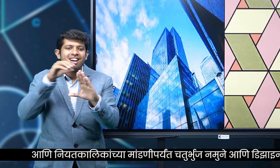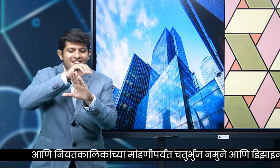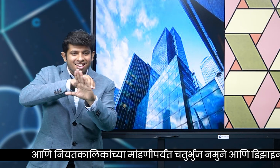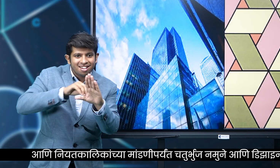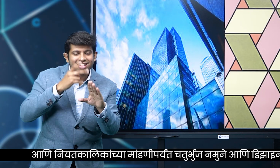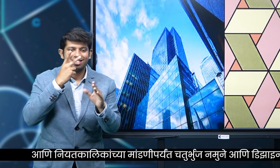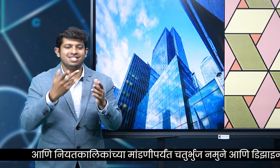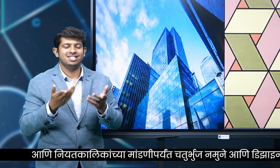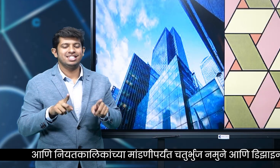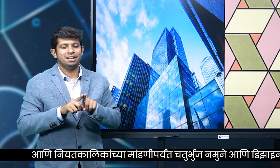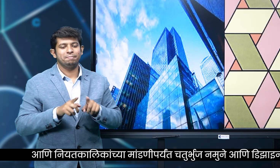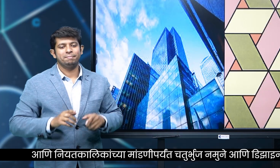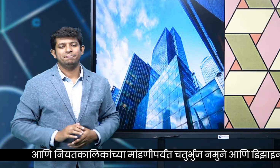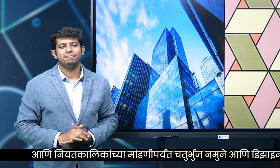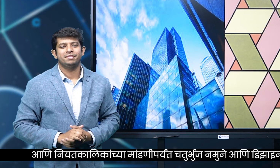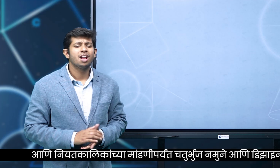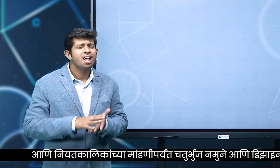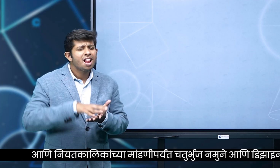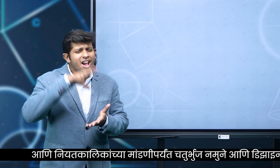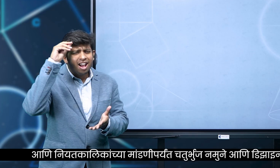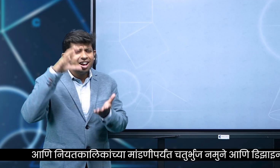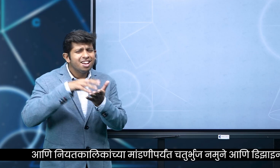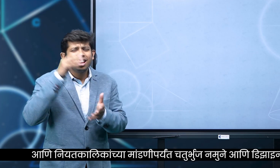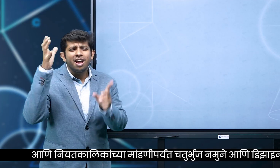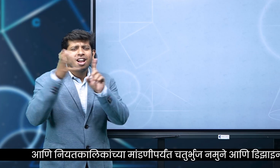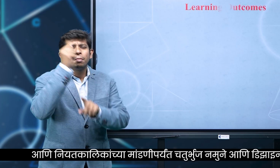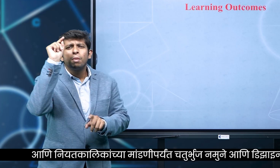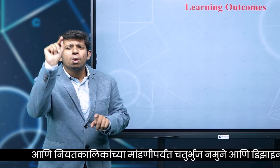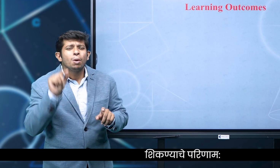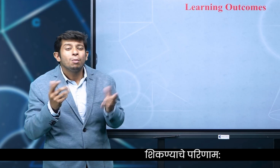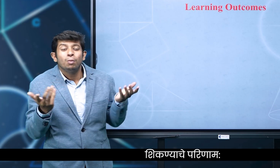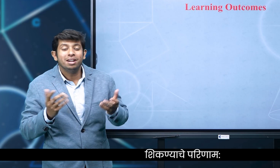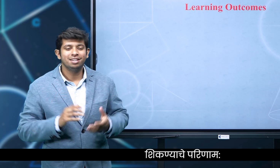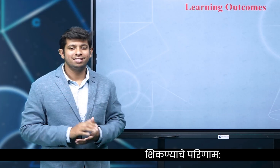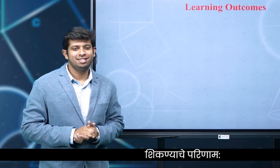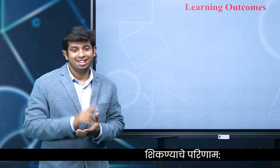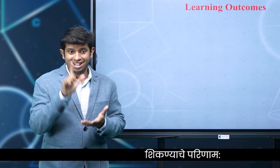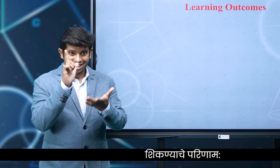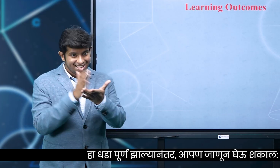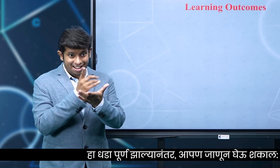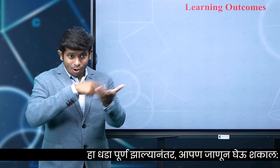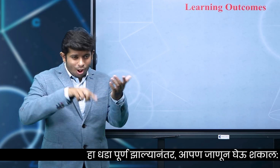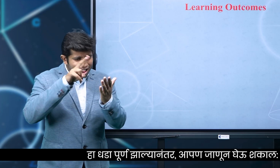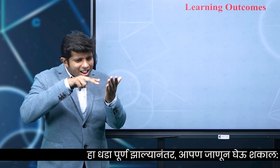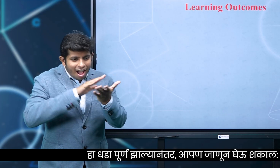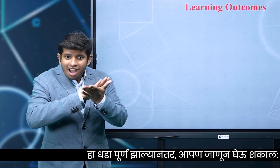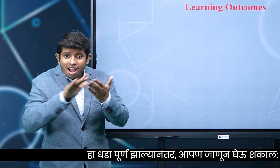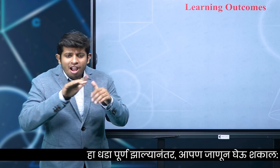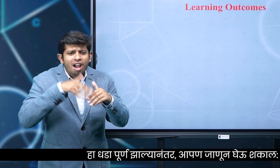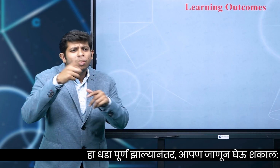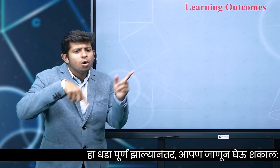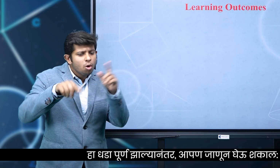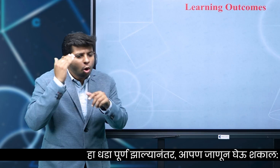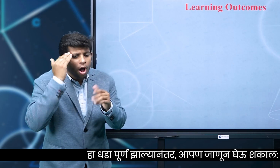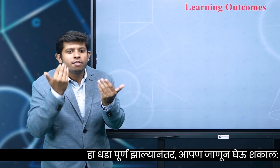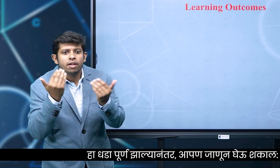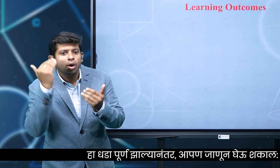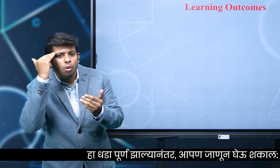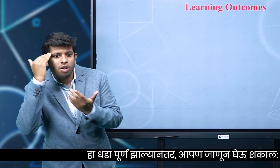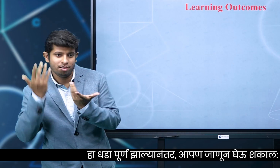मांडणीपर्यंत चतुर्भुज नमुने आणि डिझाईन मध्ये दिसतात. शिकण्याचे परिणाम. हा धडा पूर्ण झाल्यानंतर आपण जाणून